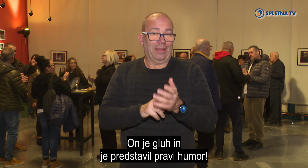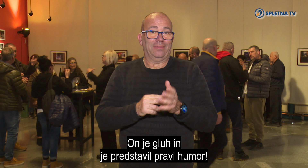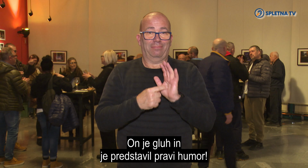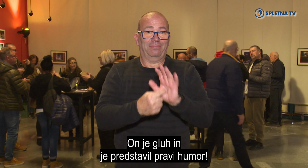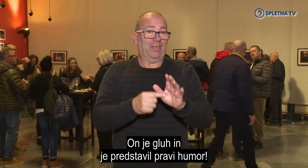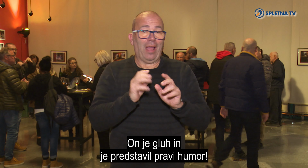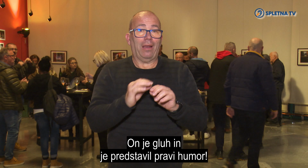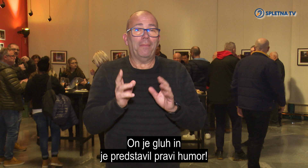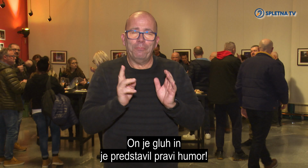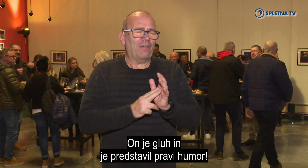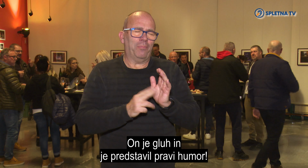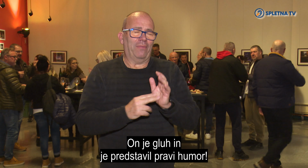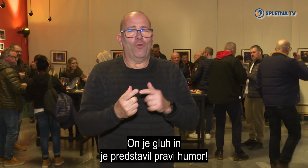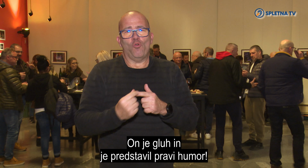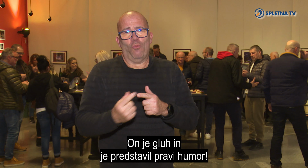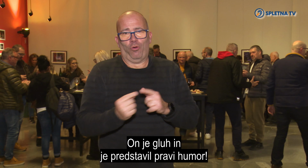res je bilo odlično.